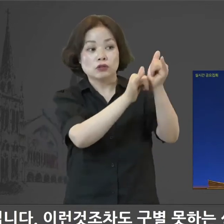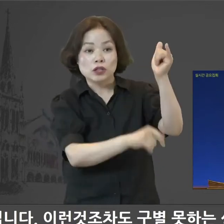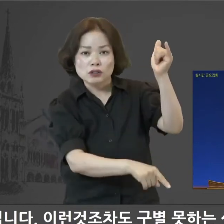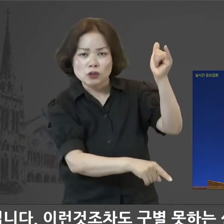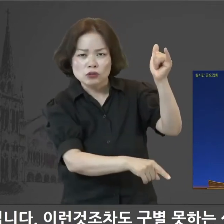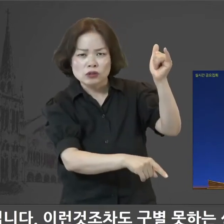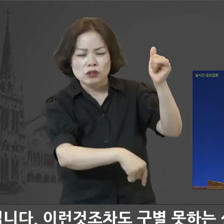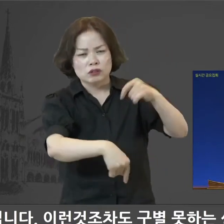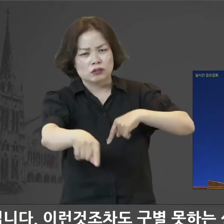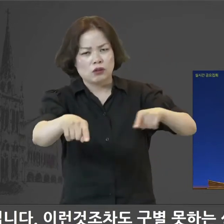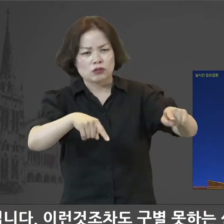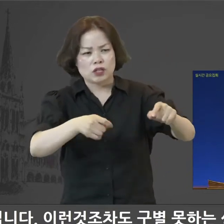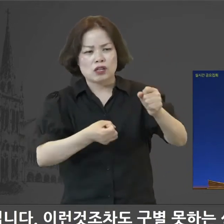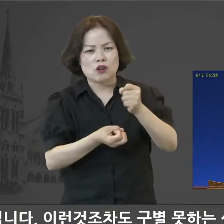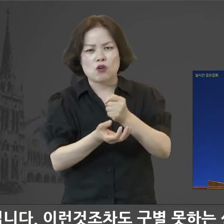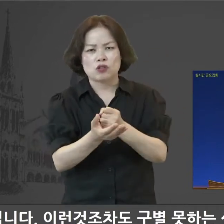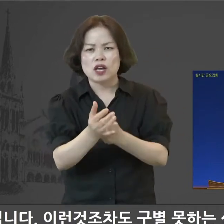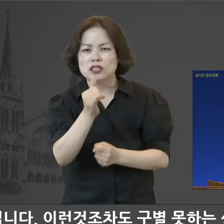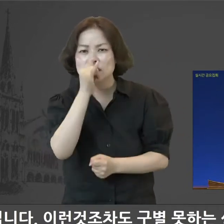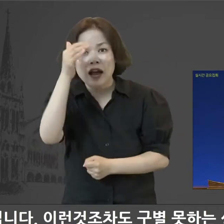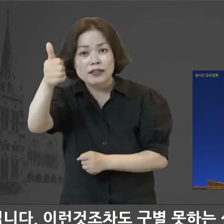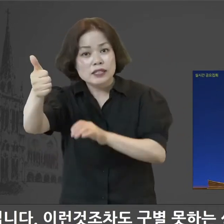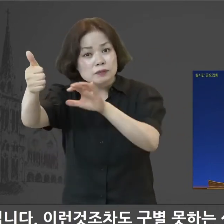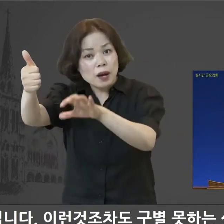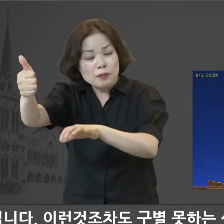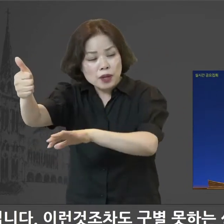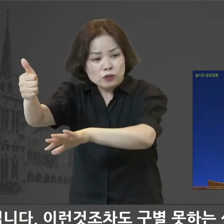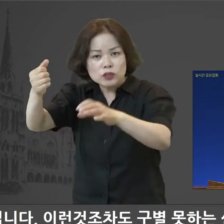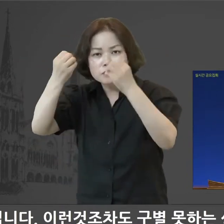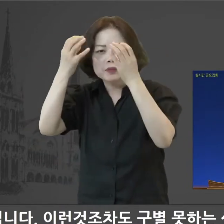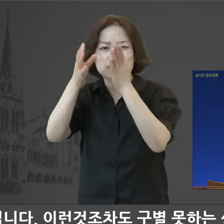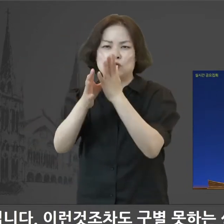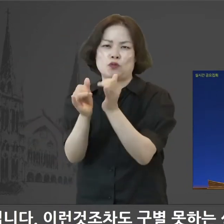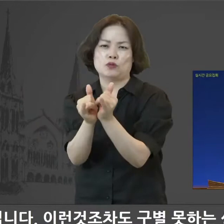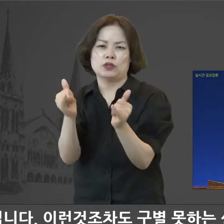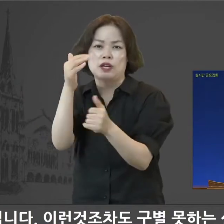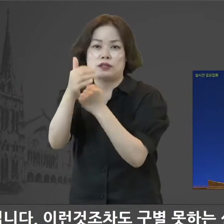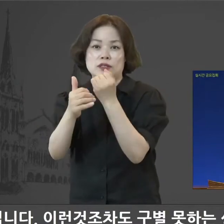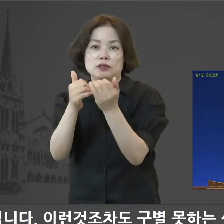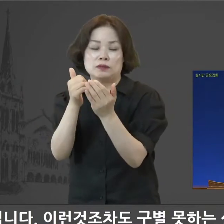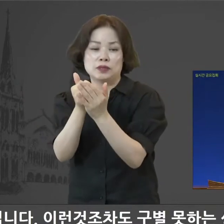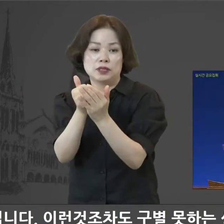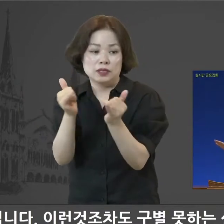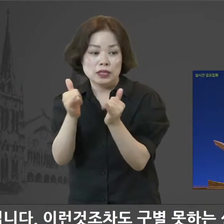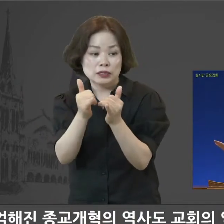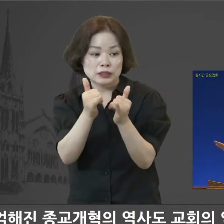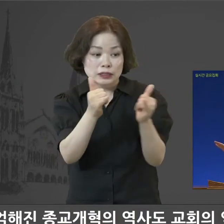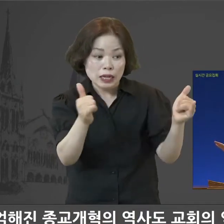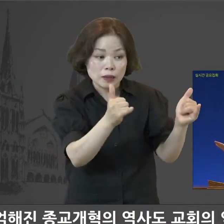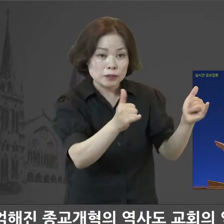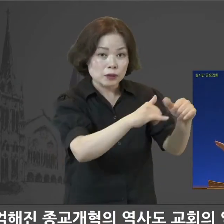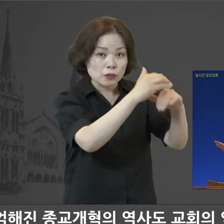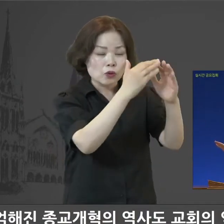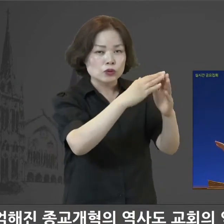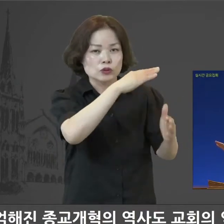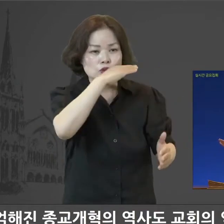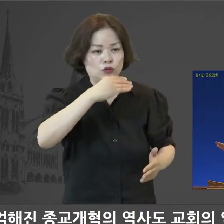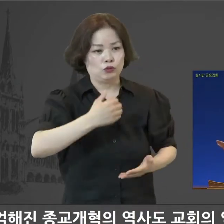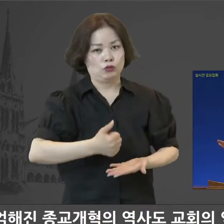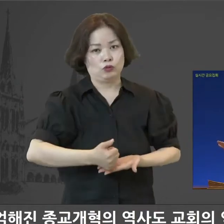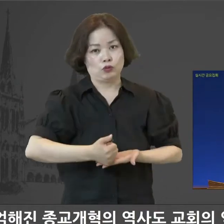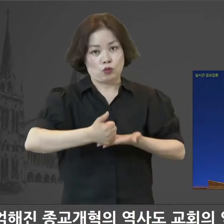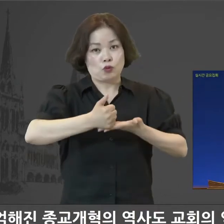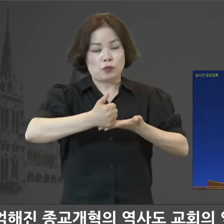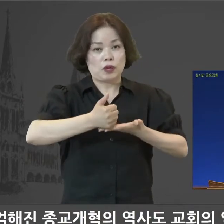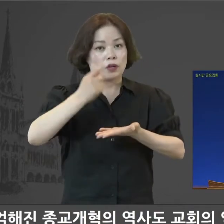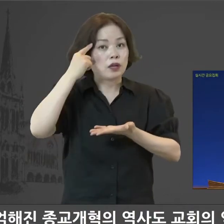그게 정치에 영향을 준 거예요. 하나님 앞에 우리 피조물들이 인간이면 다 동일한 존엄성을 누린다라고 하는 그